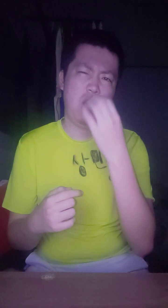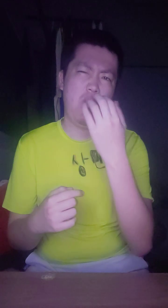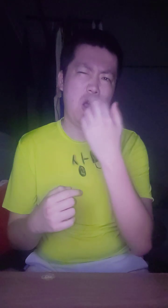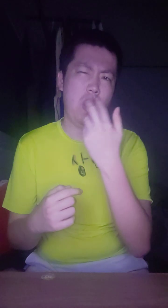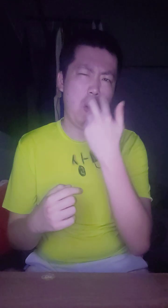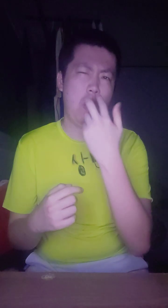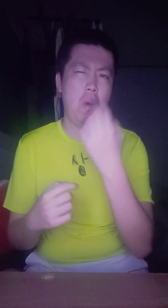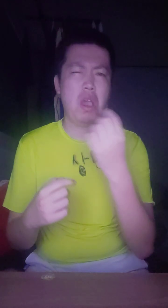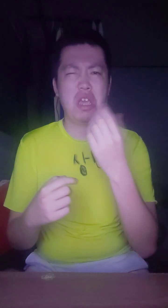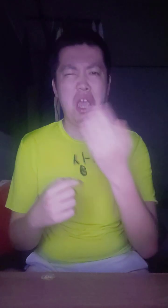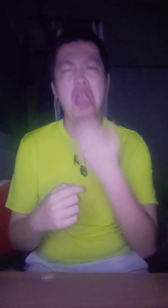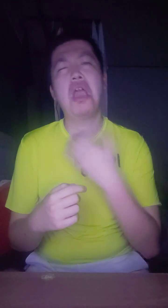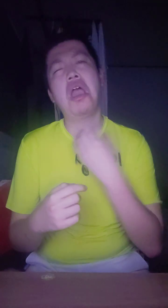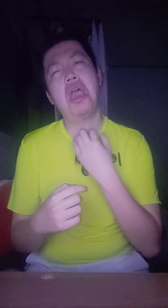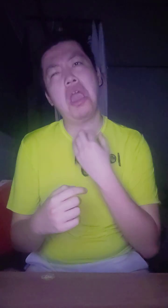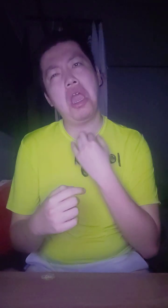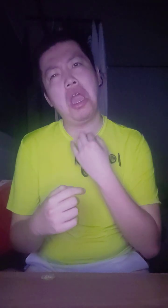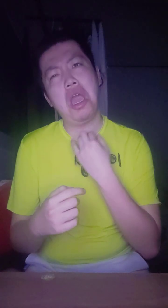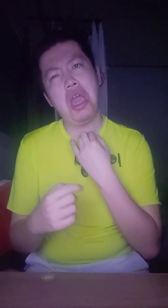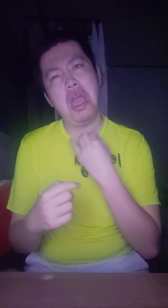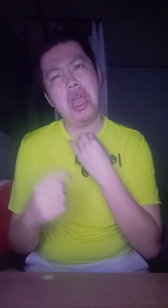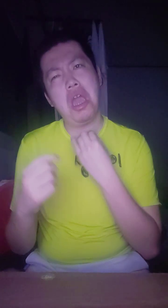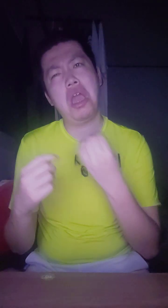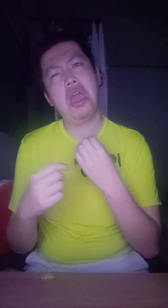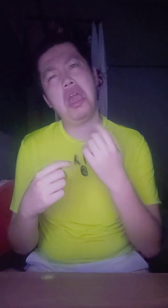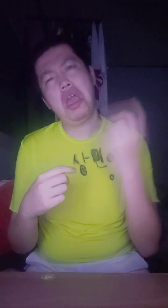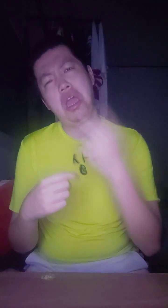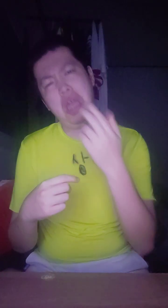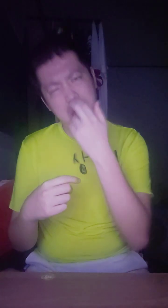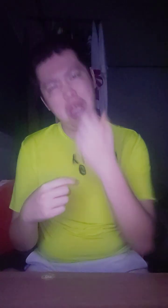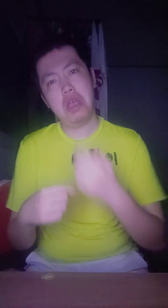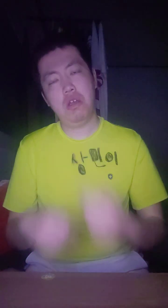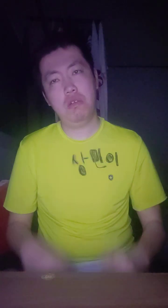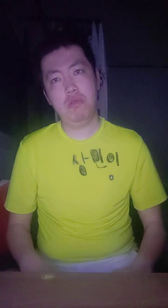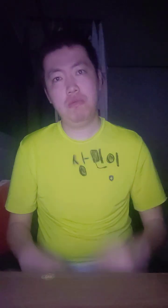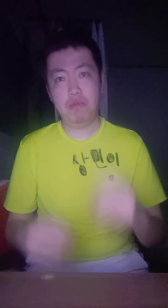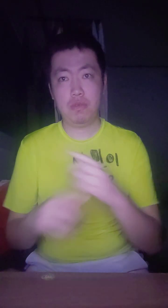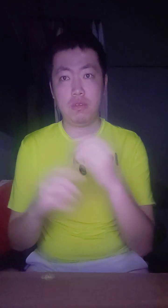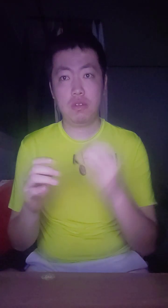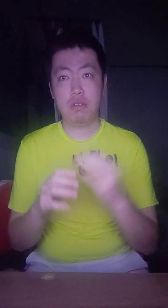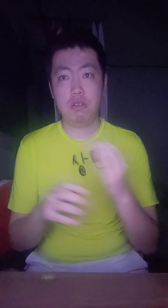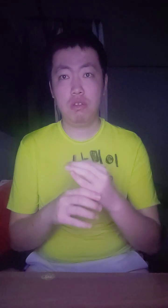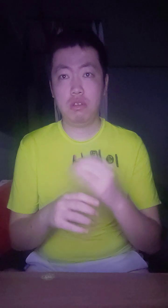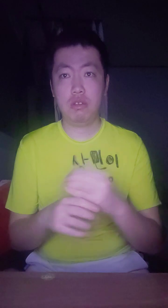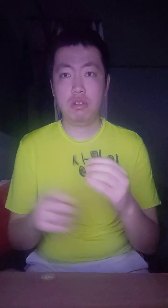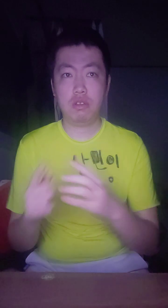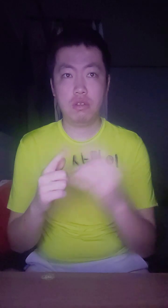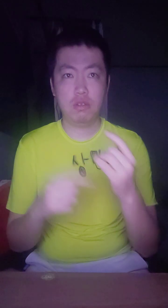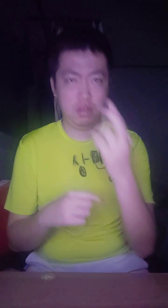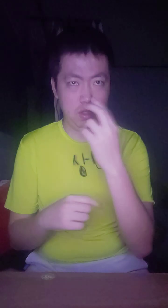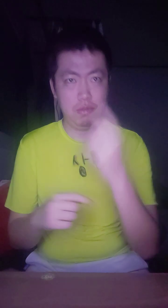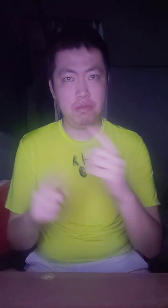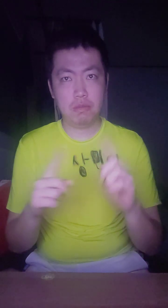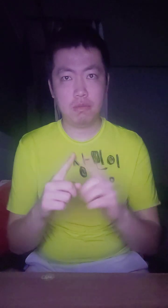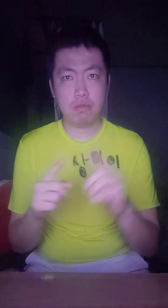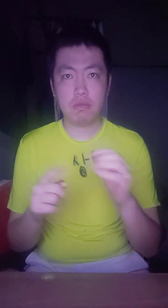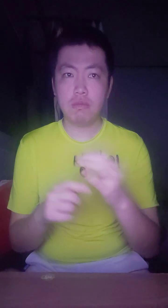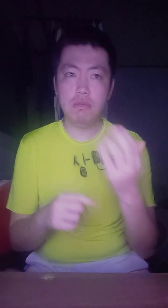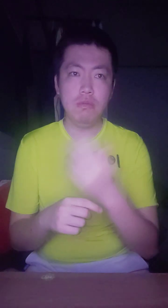이렇게 쾌쾌한 냄새가 확 오면서 자기도 기절을 했다니까. 자, 문제의 화장실에서 났다는 이 냄새 확인을 위해서 사건이 일어난